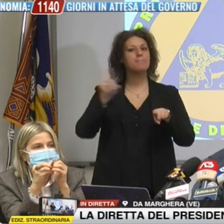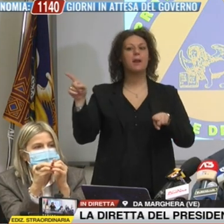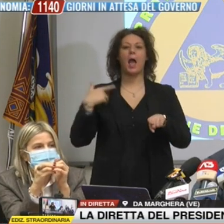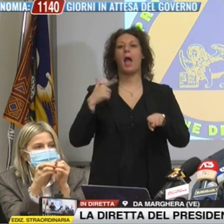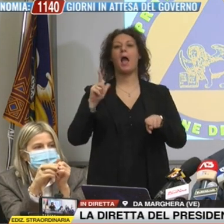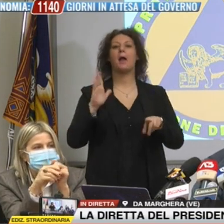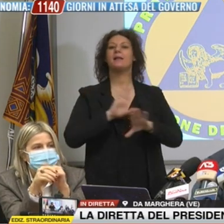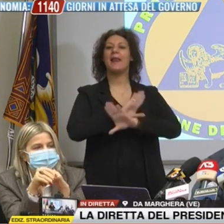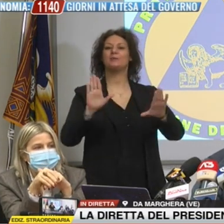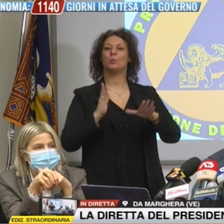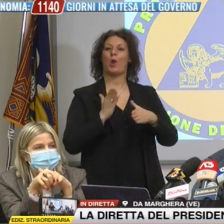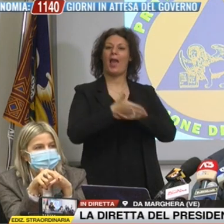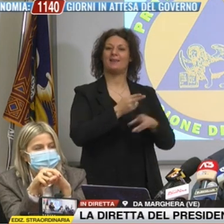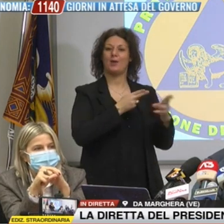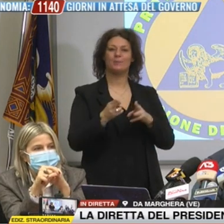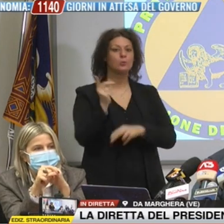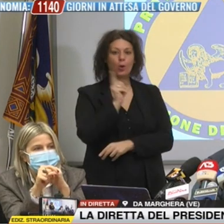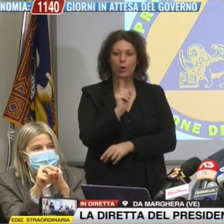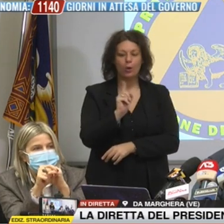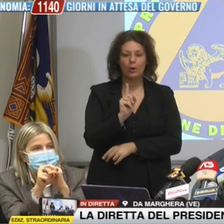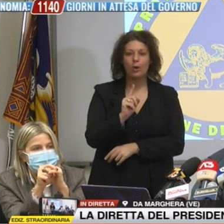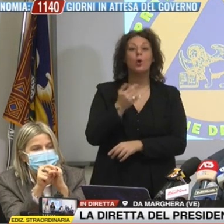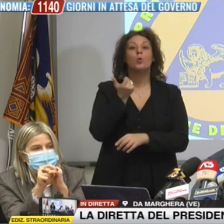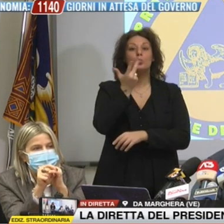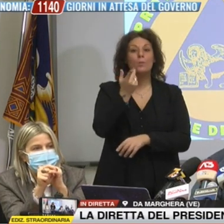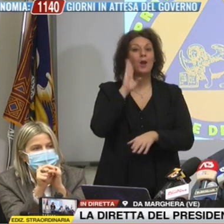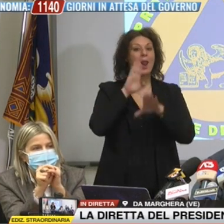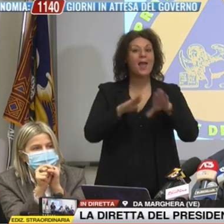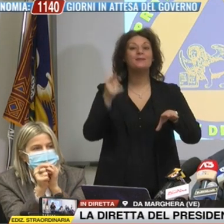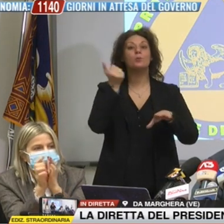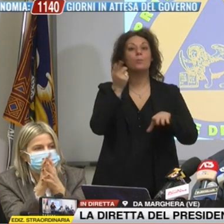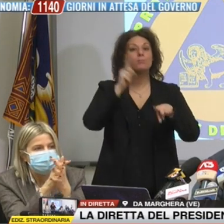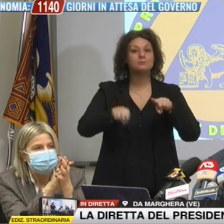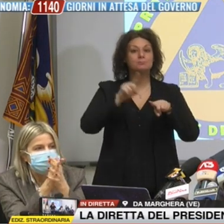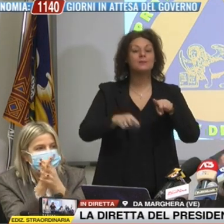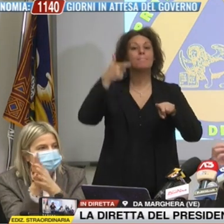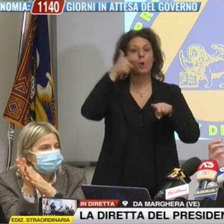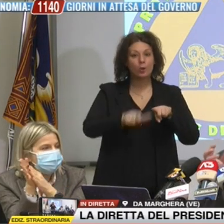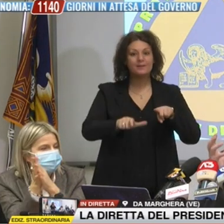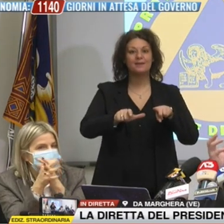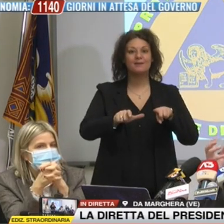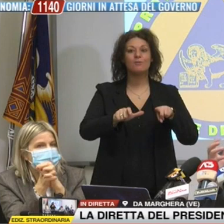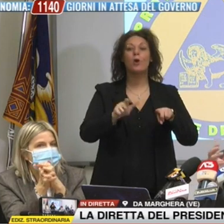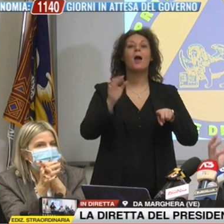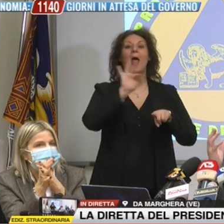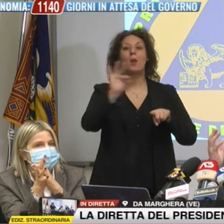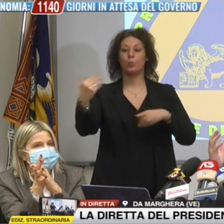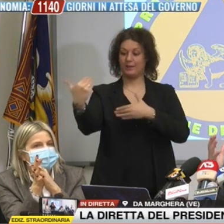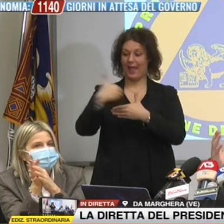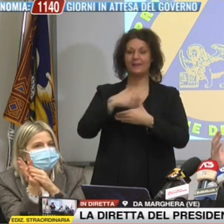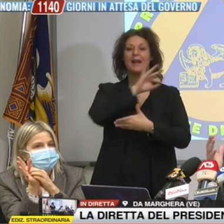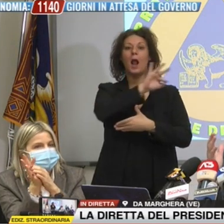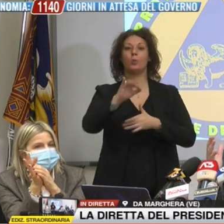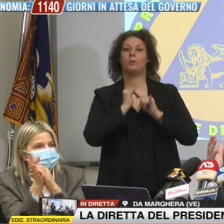così. La gente continua a entrare in ospedale e quello che deve essere chiaro è che una percentuale di positivi